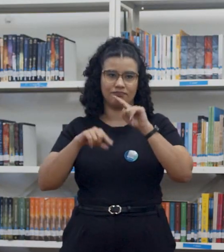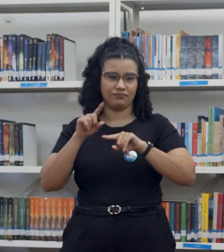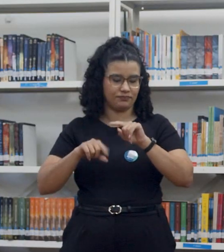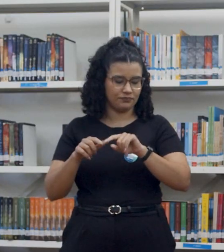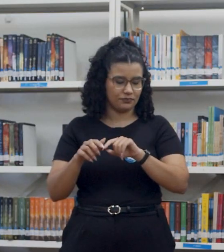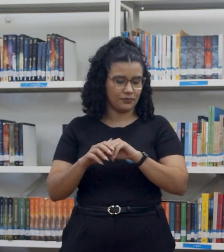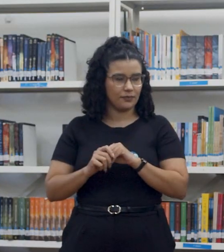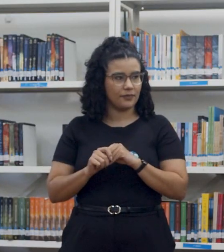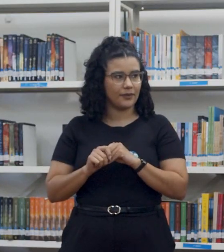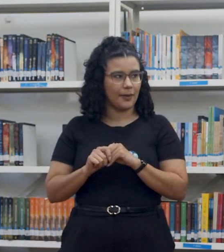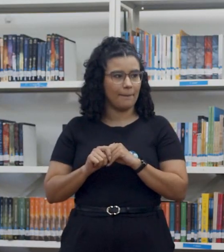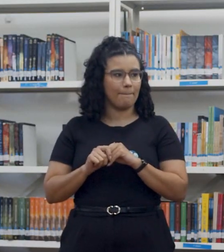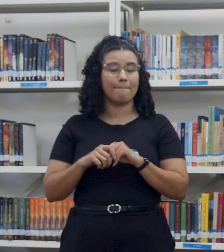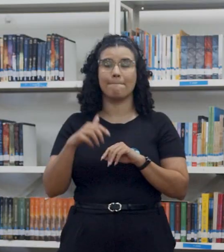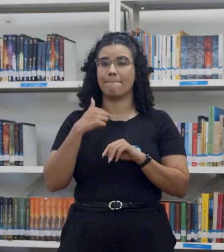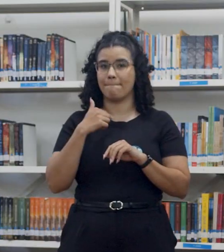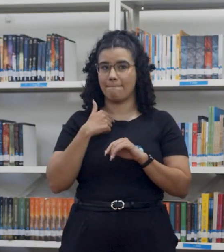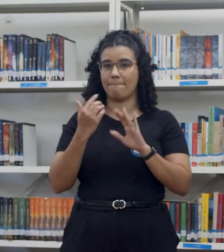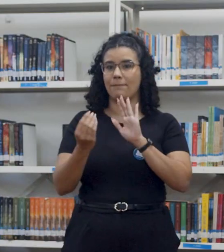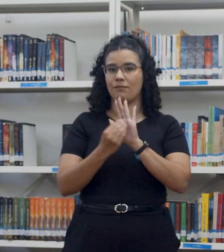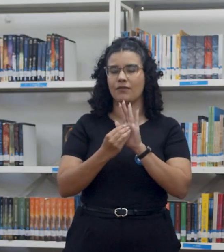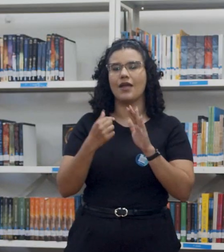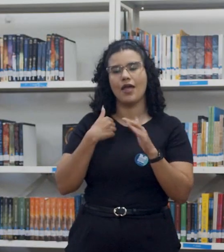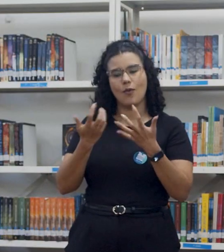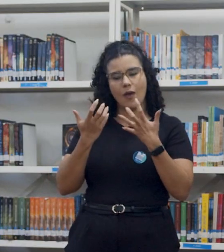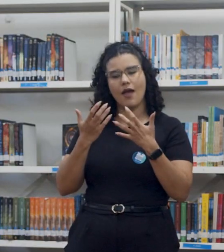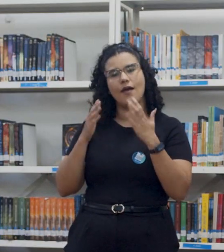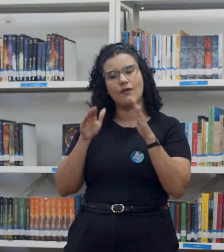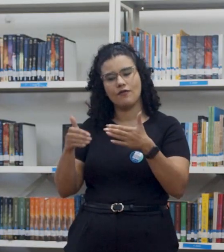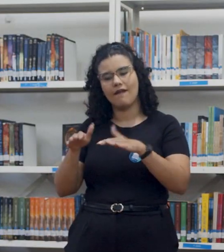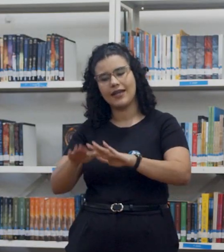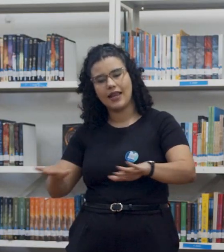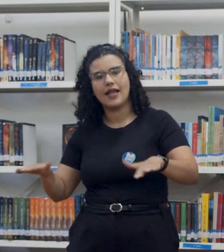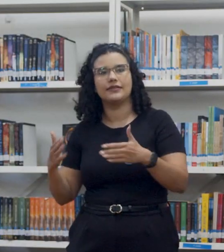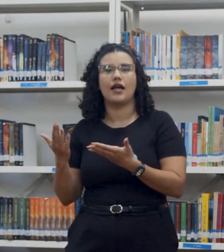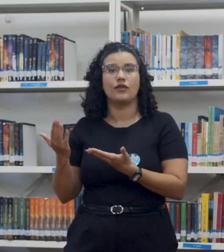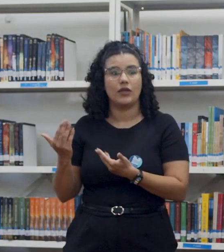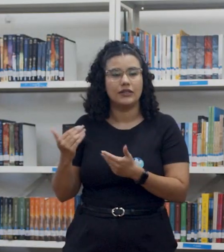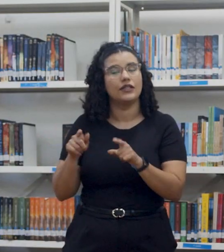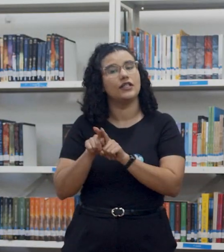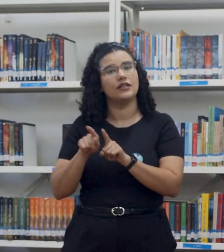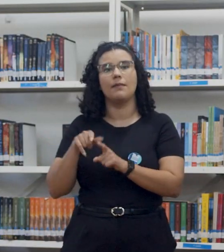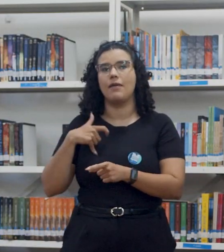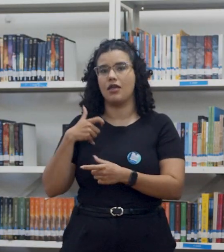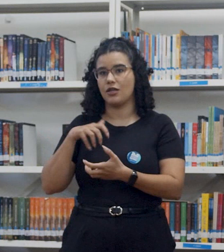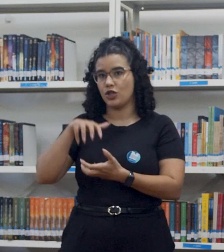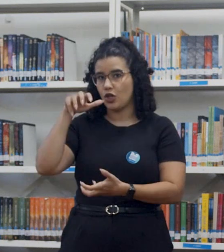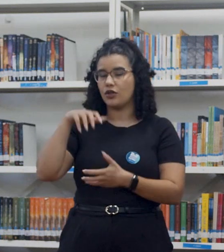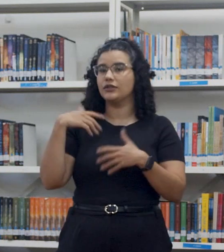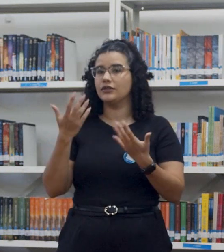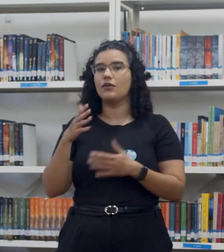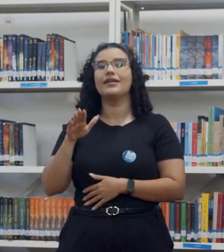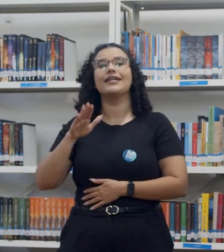materializada. E aí, eu coloquei assim, ó, como eu quero atingir crianças, adolescentes e idosos, então na